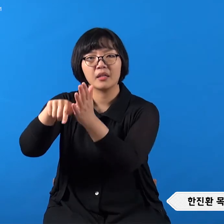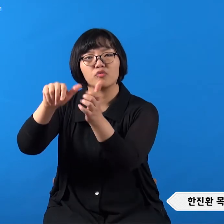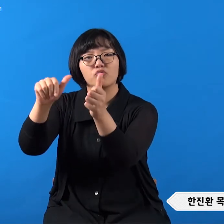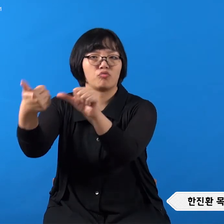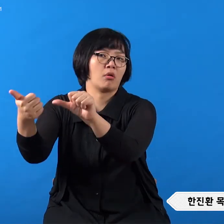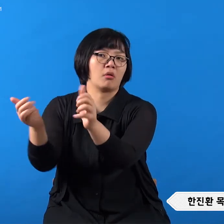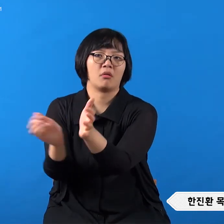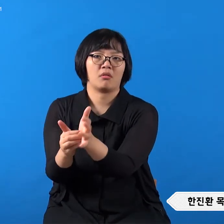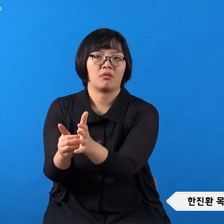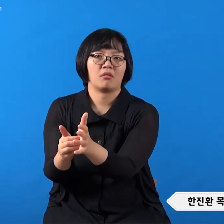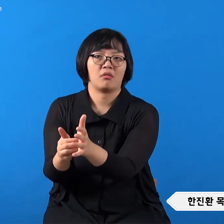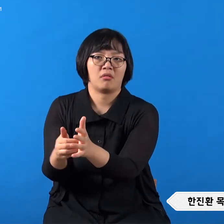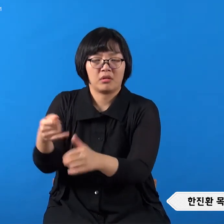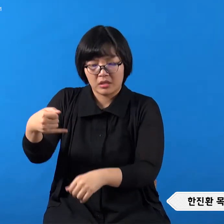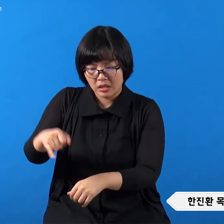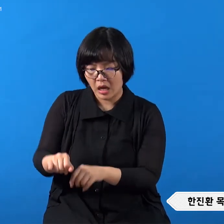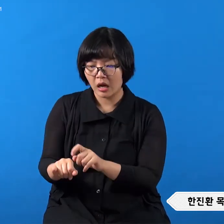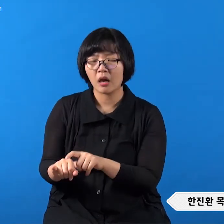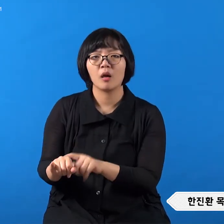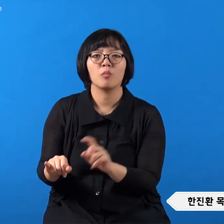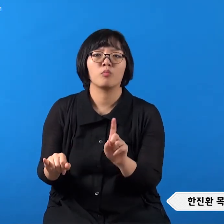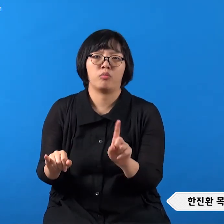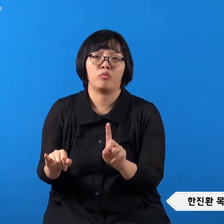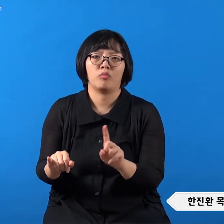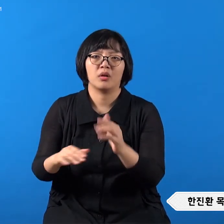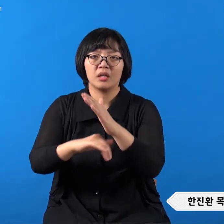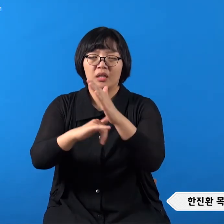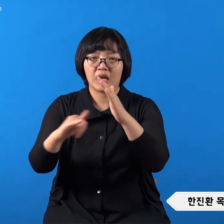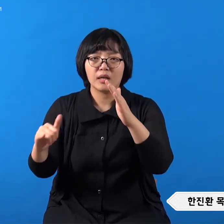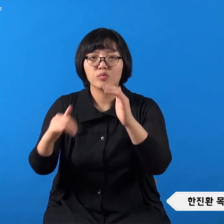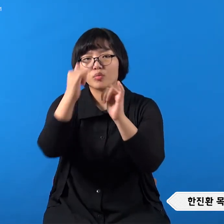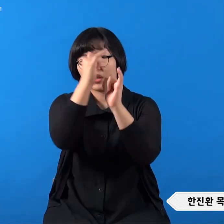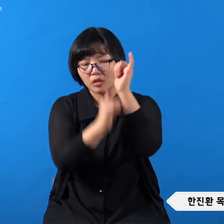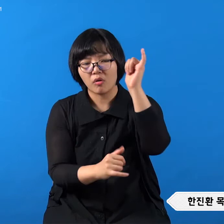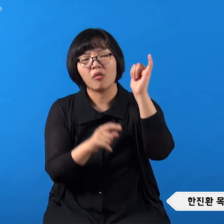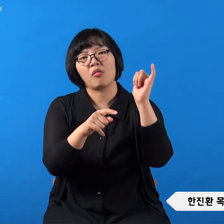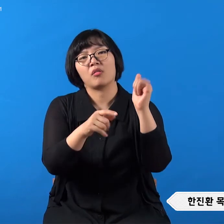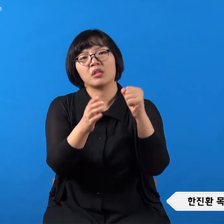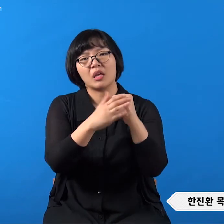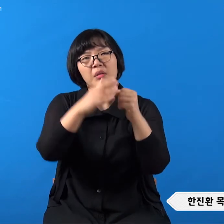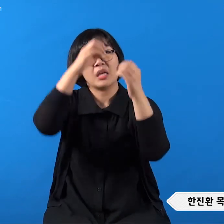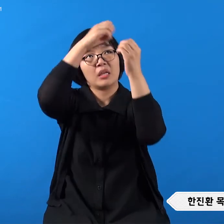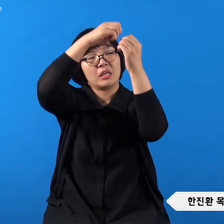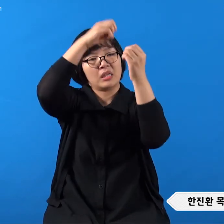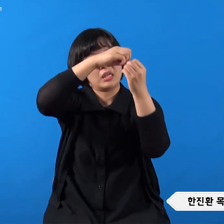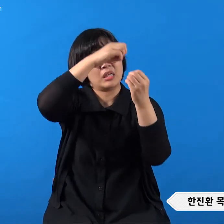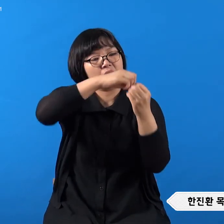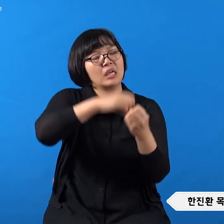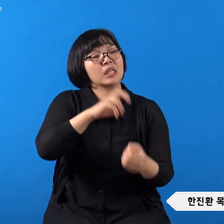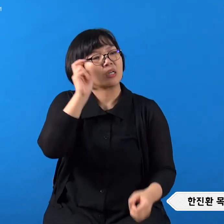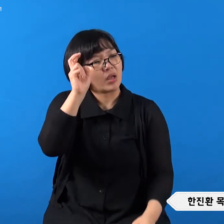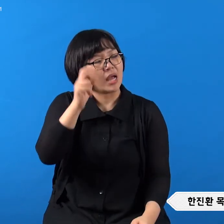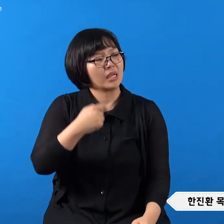떠났습니다. 그러니까 그 병력대로라면 바네사의 그 앞길도 뻔한 거지요.